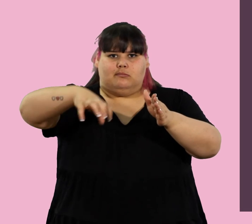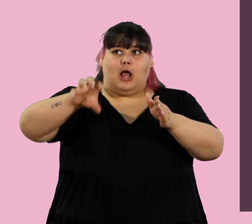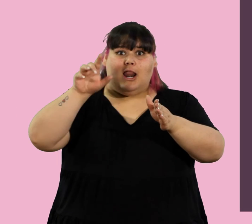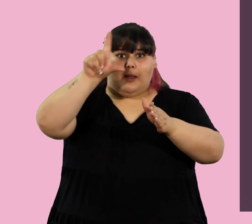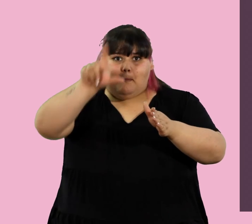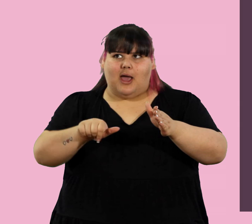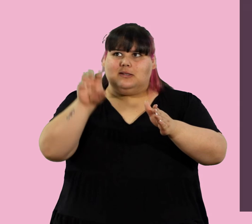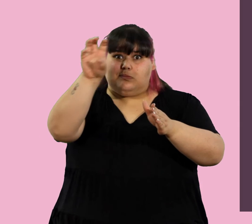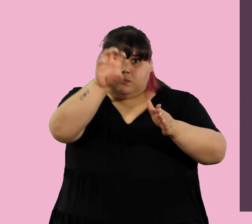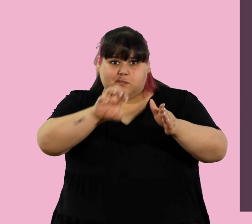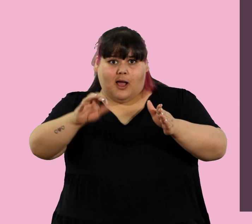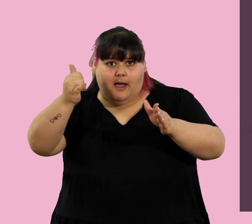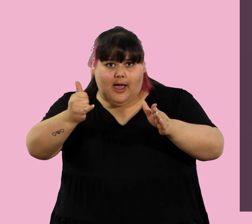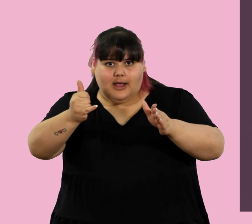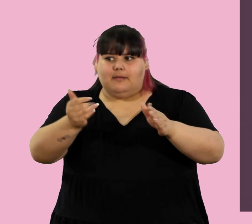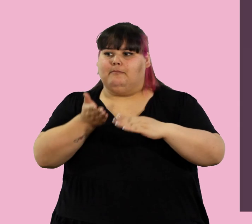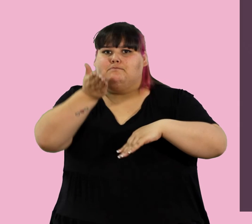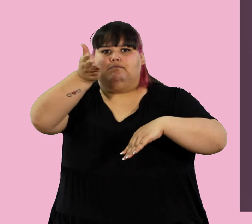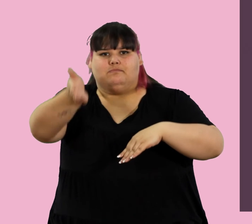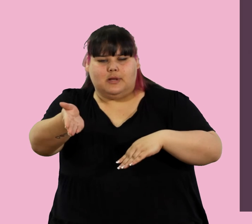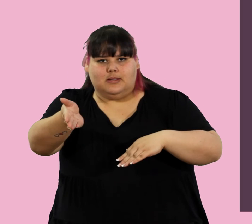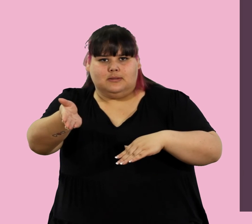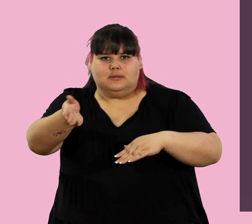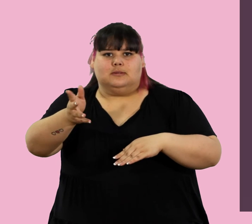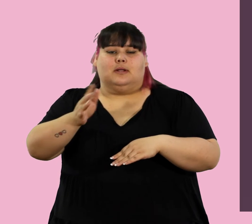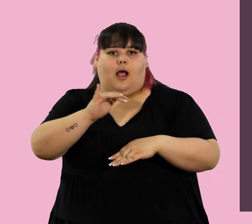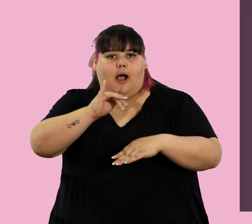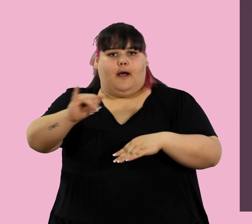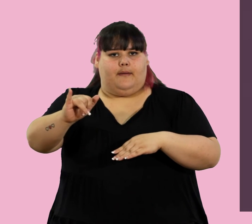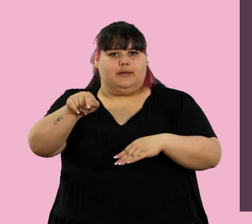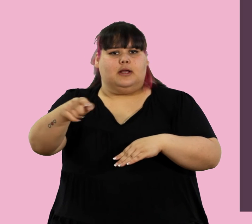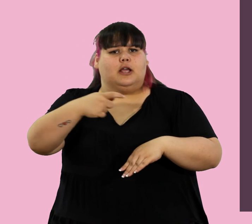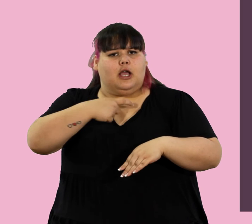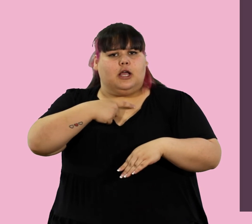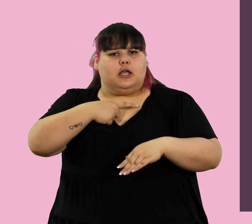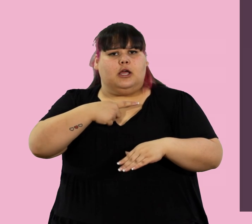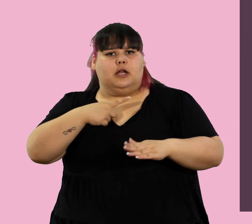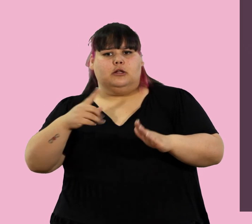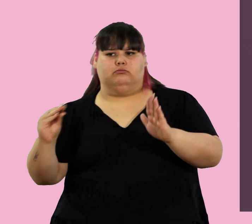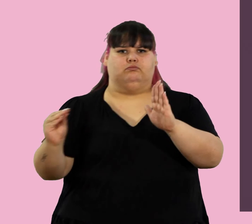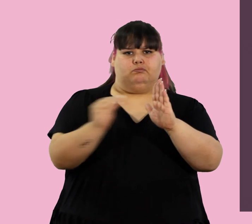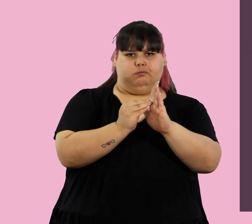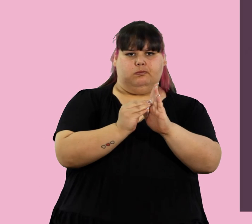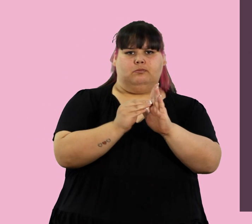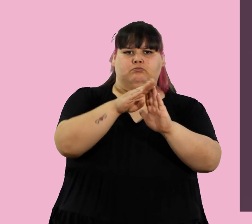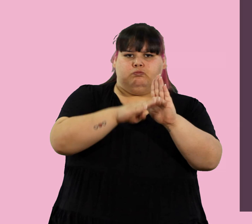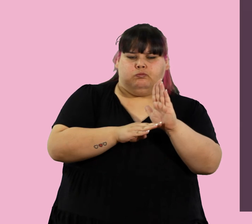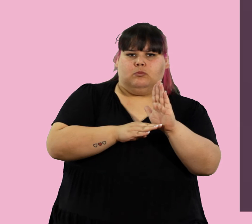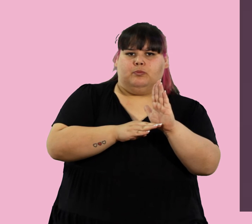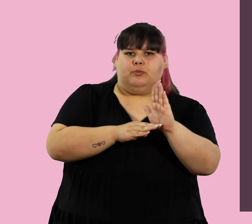jurisdiccionales de ablación e implante de todo el país y expresarles tu intención de integrar